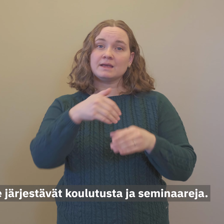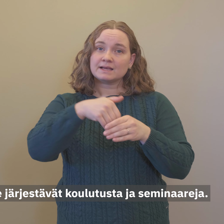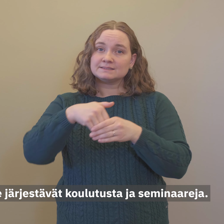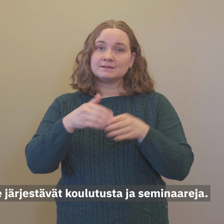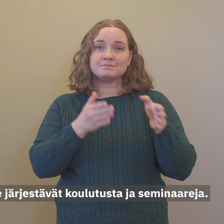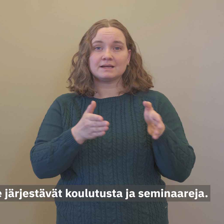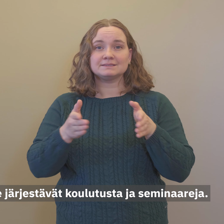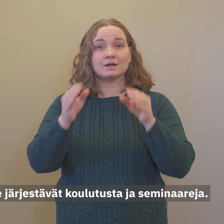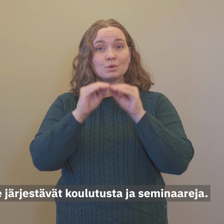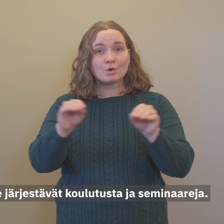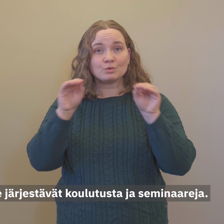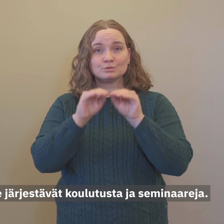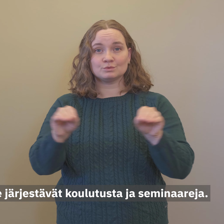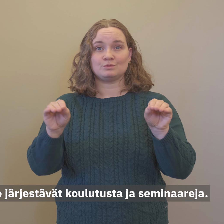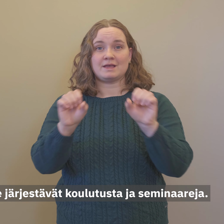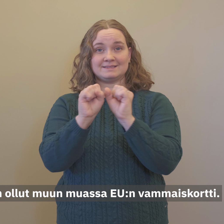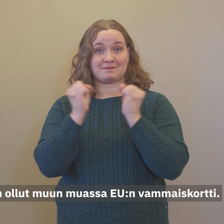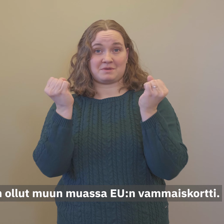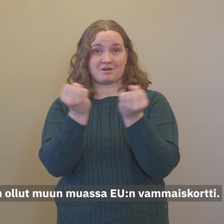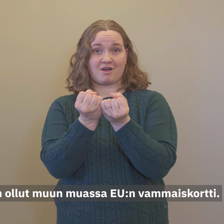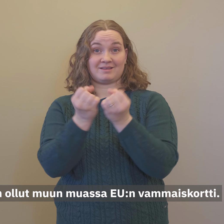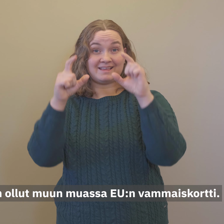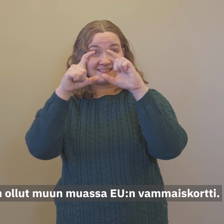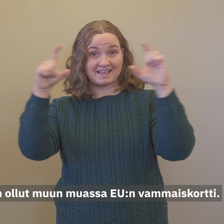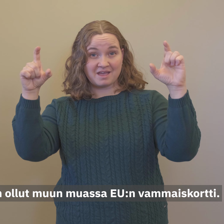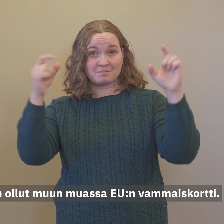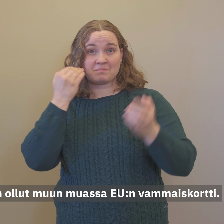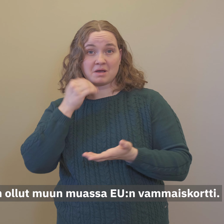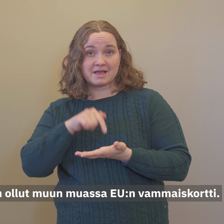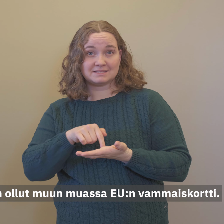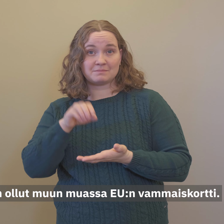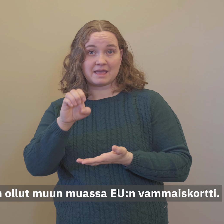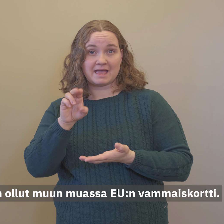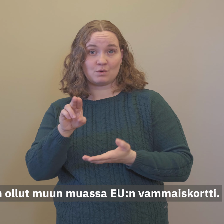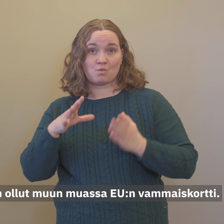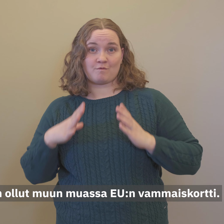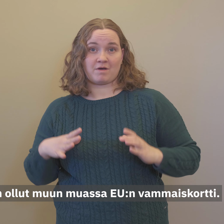koulutusta ja seminaareja. Teemana on ollut muun muassa EU-vammaiskortti.